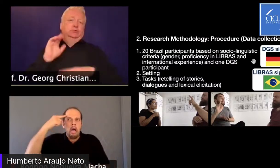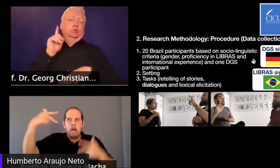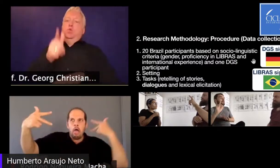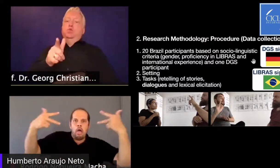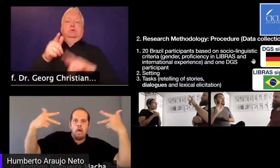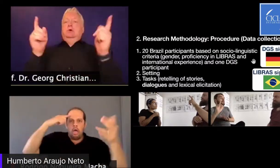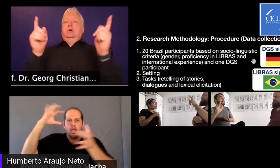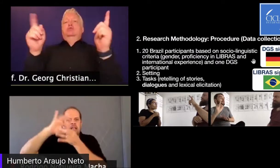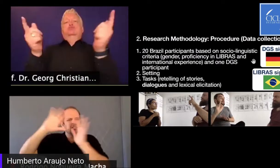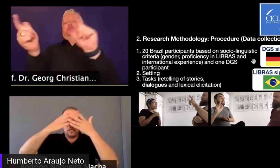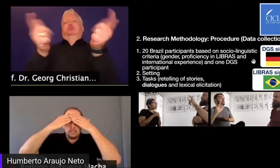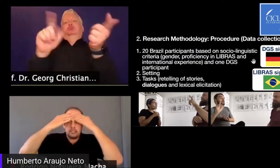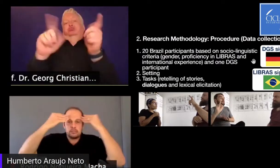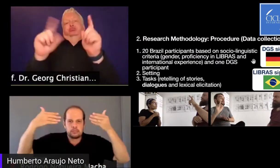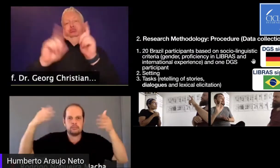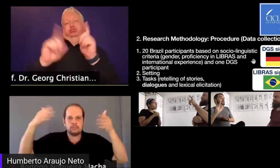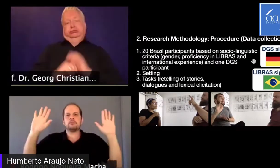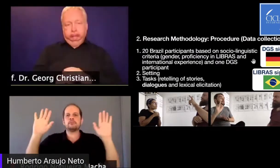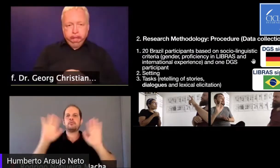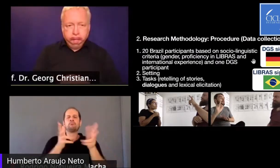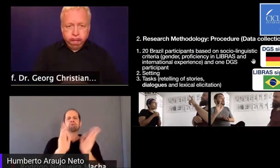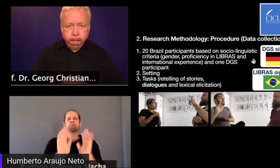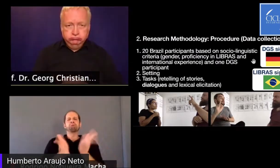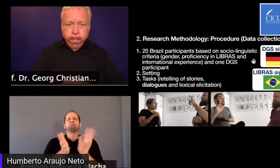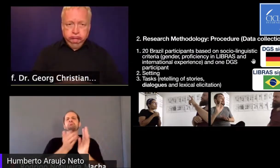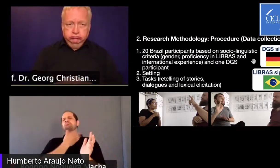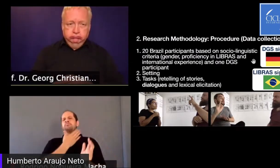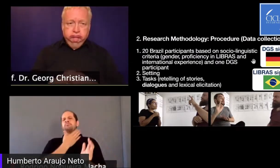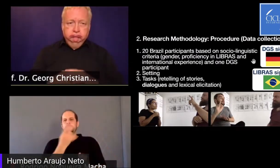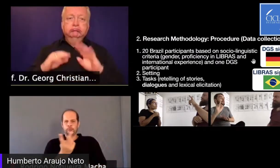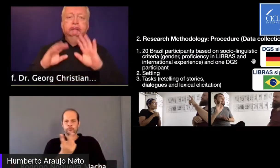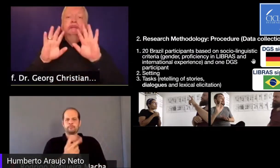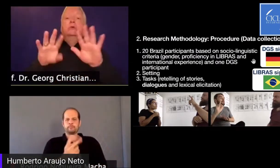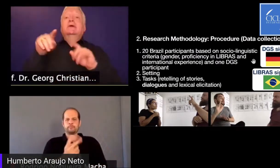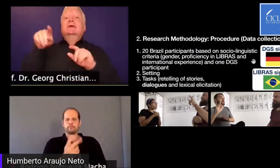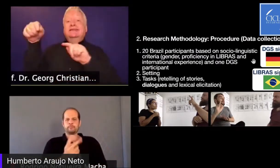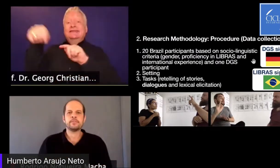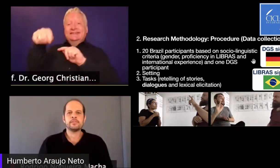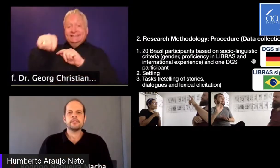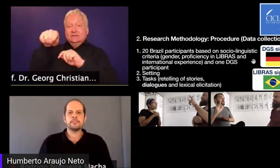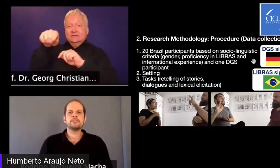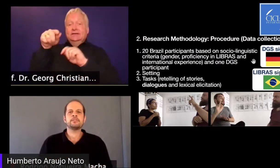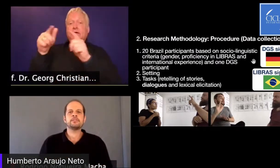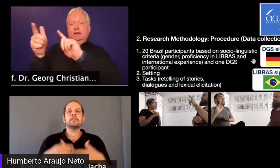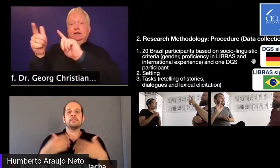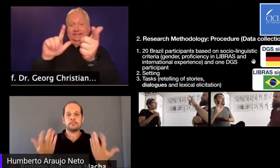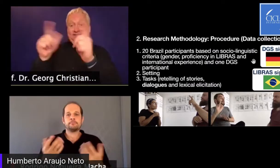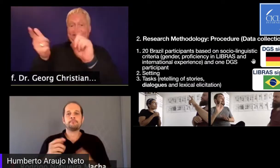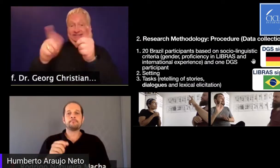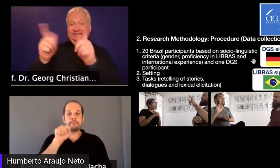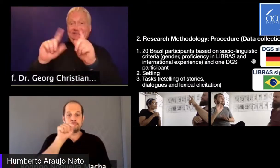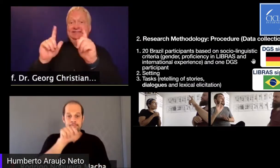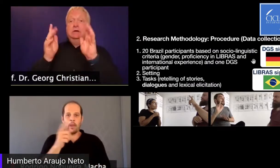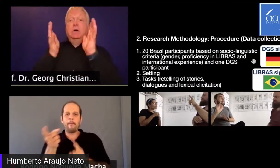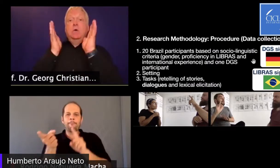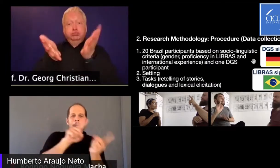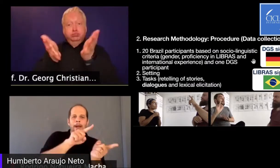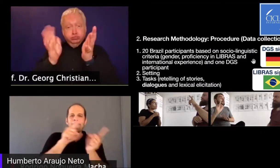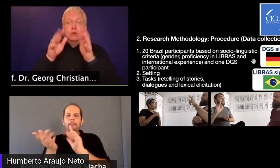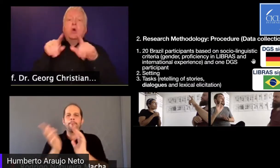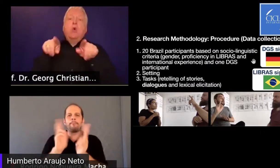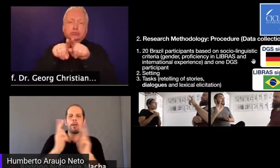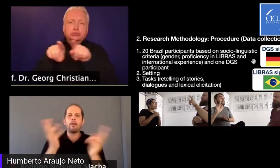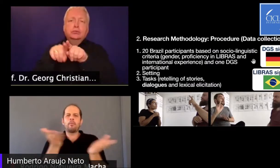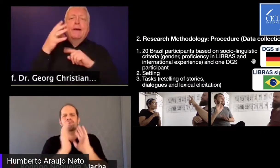ali, porque se tem muitas câmeras ali presentes, talvez o ambiente se torne um pouco constrangedor.